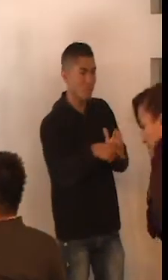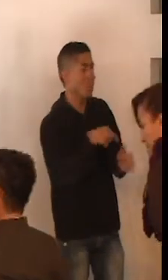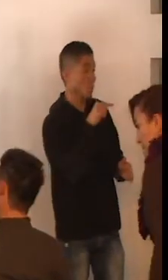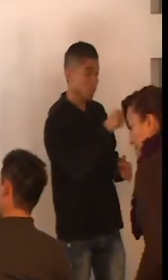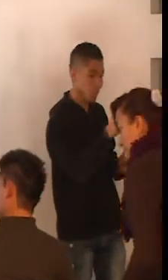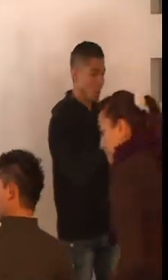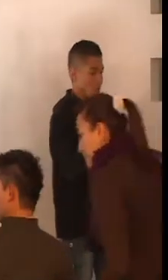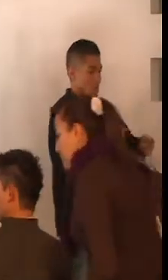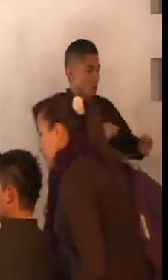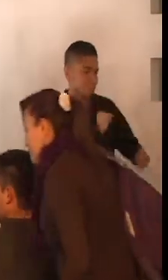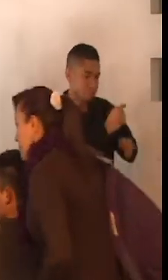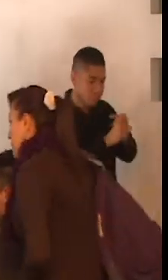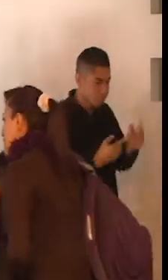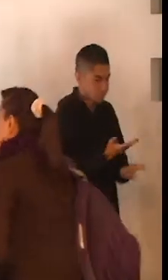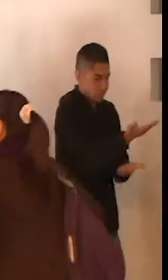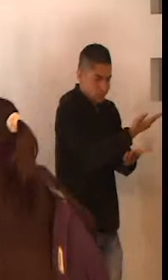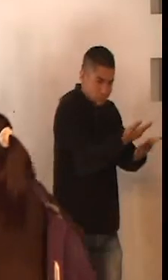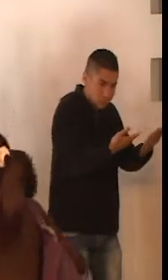un poco sobre